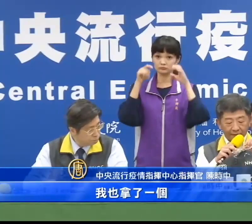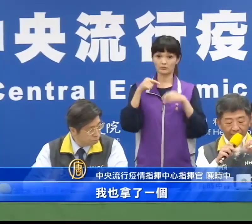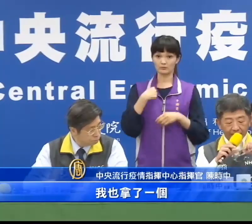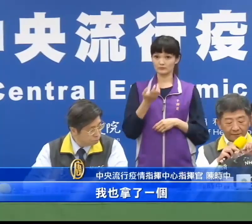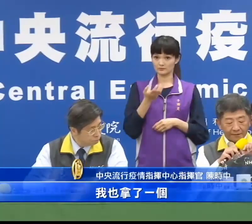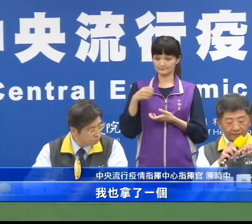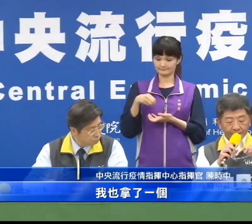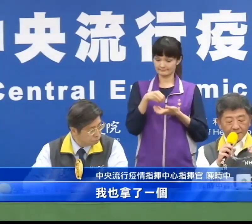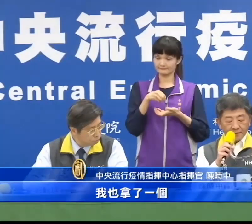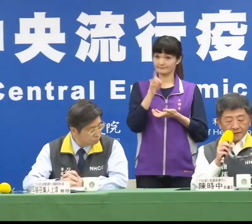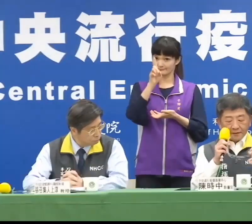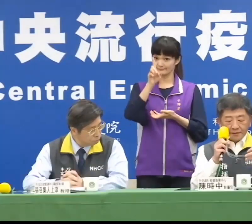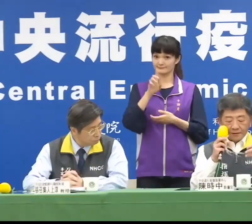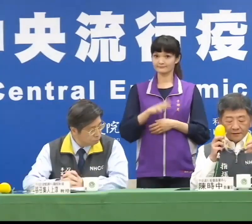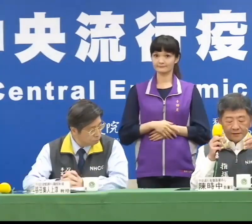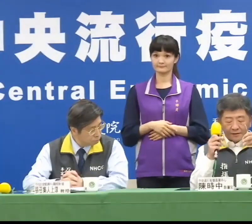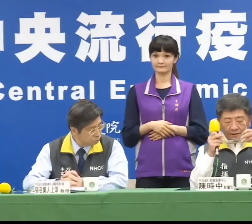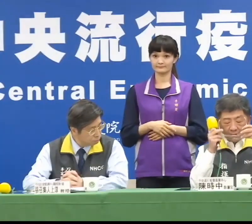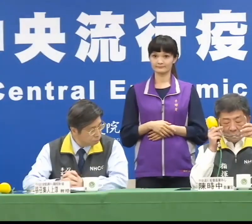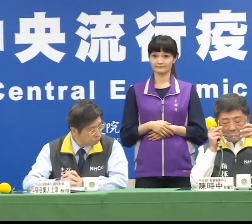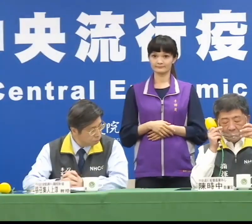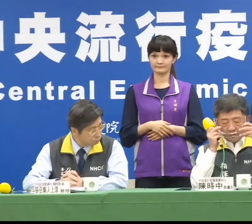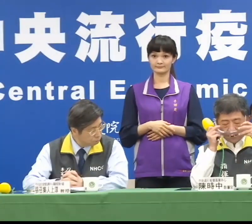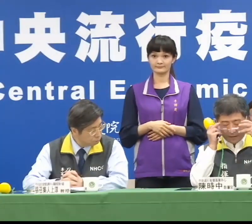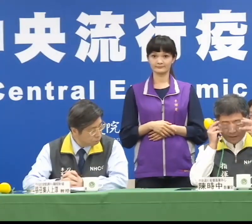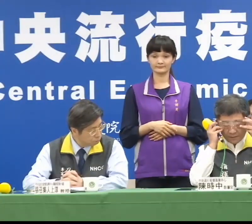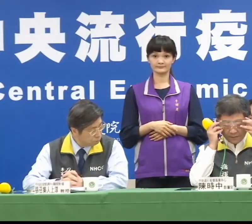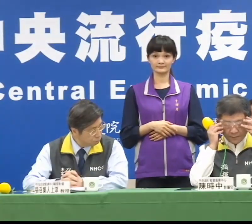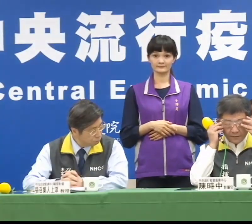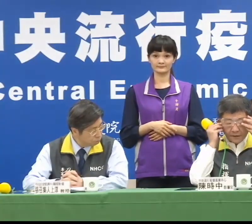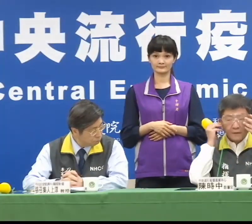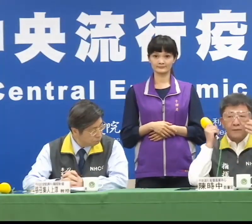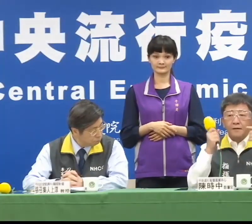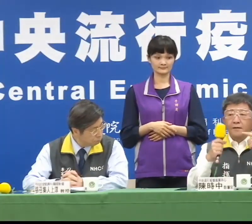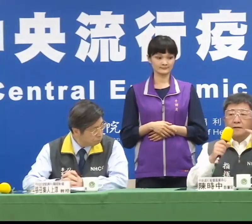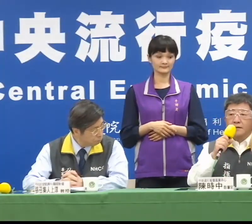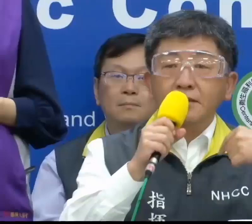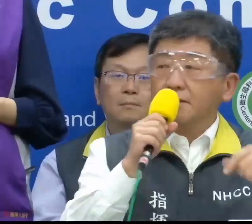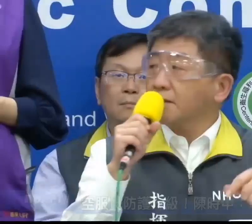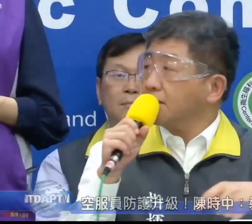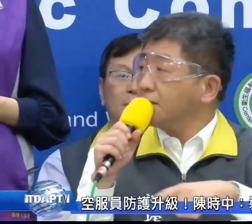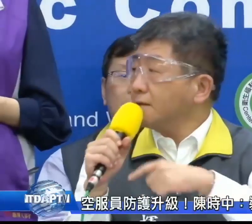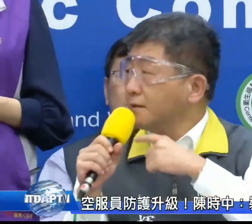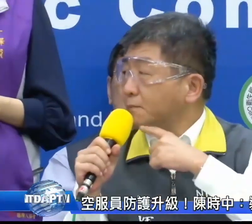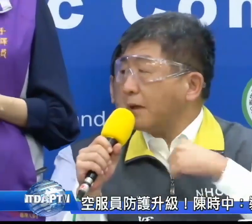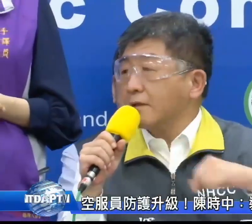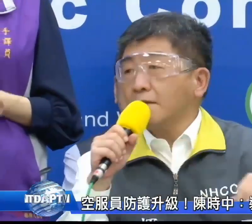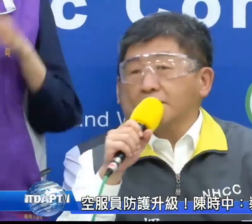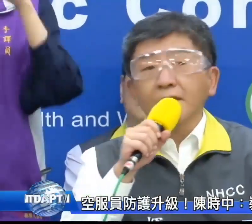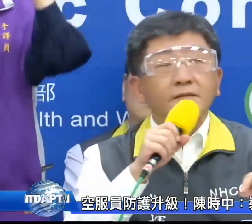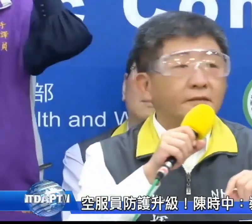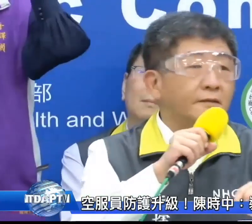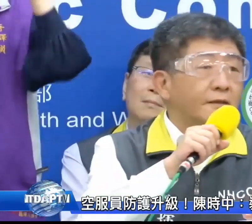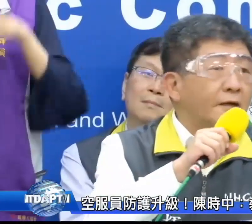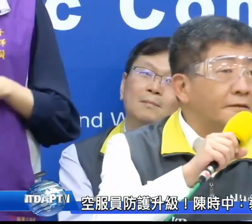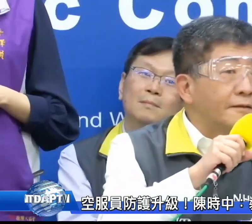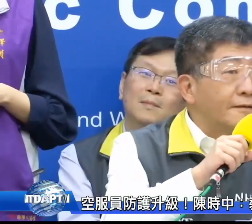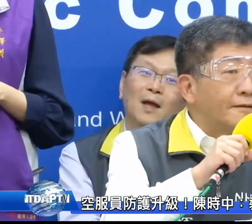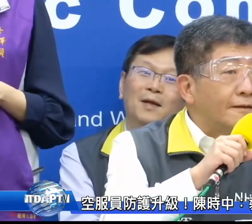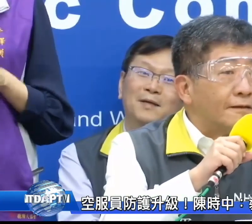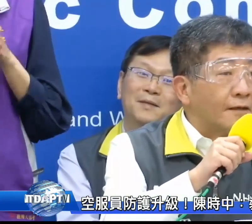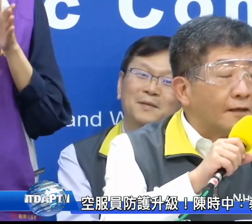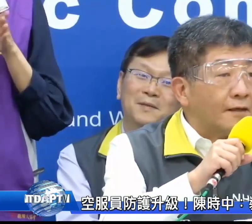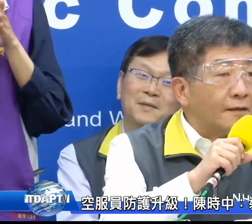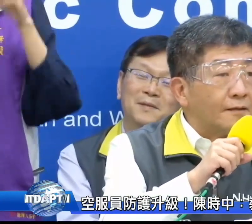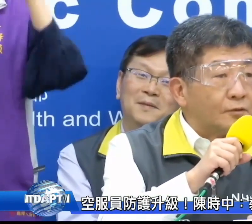一个 陈时中还戴上护目镜，他表示已经有眼镜公司捐赠护目装备，预计4月1日